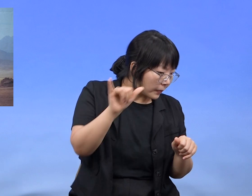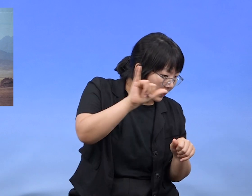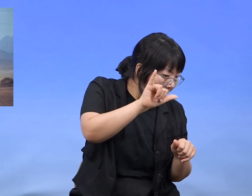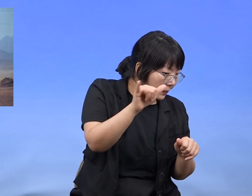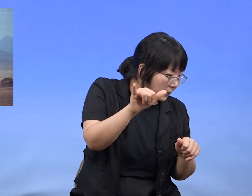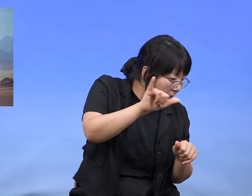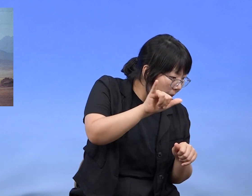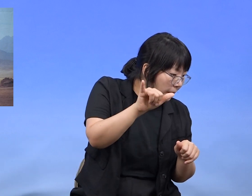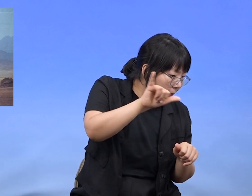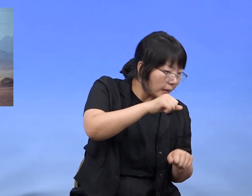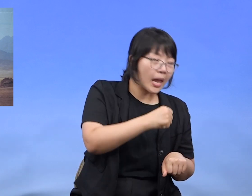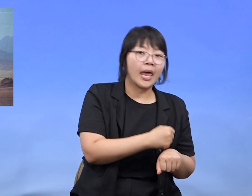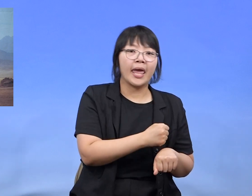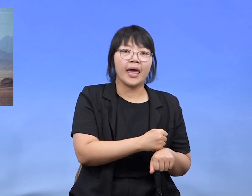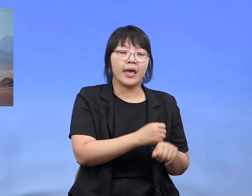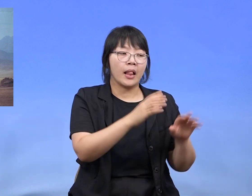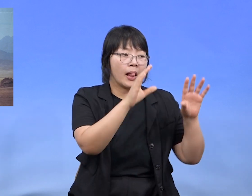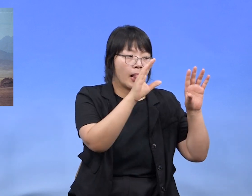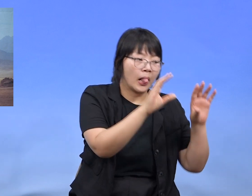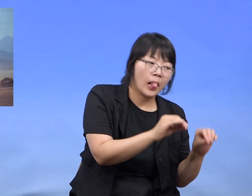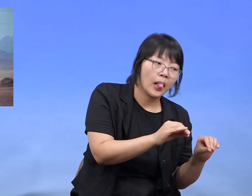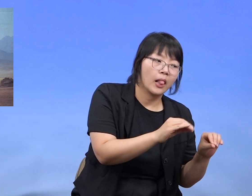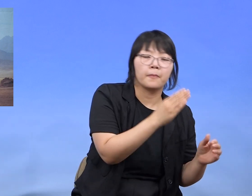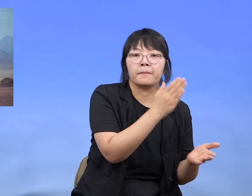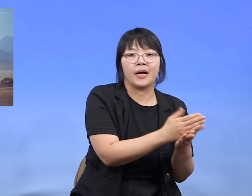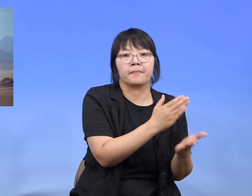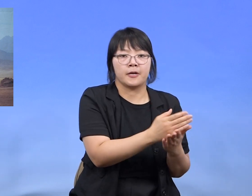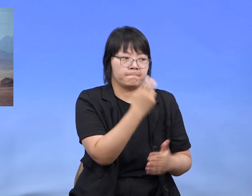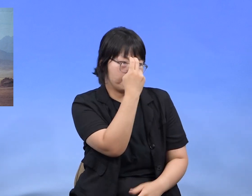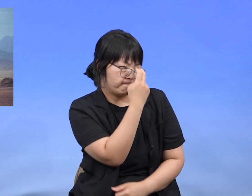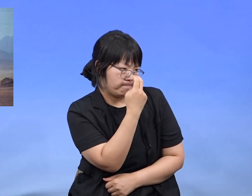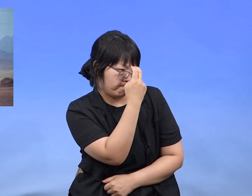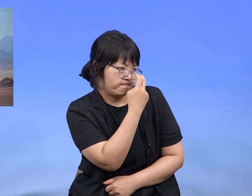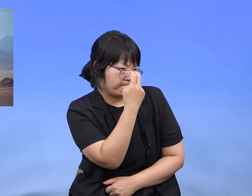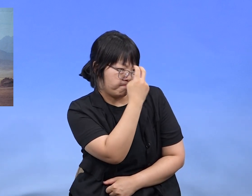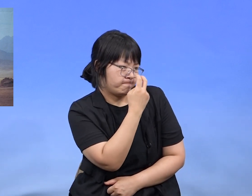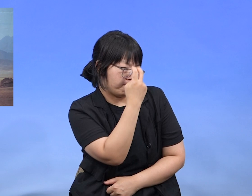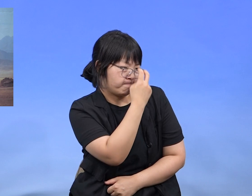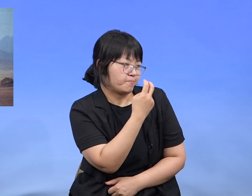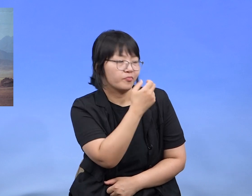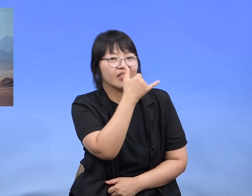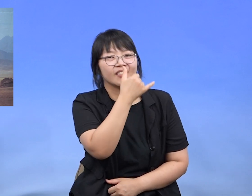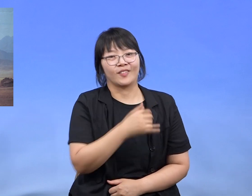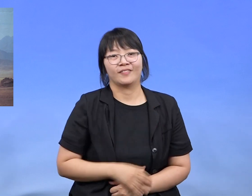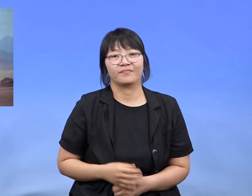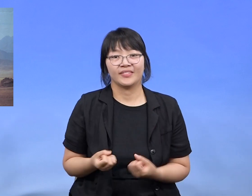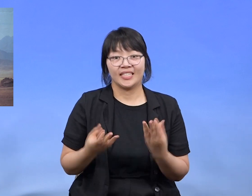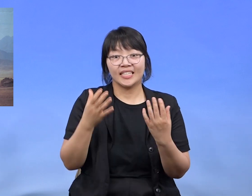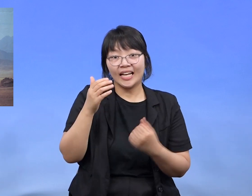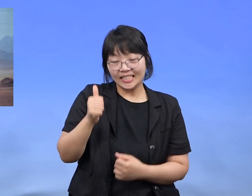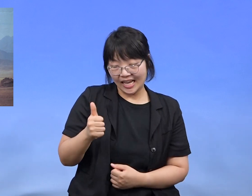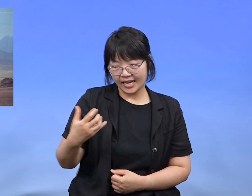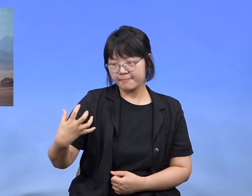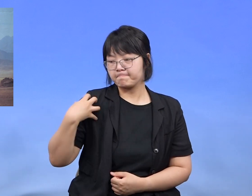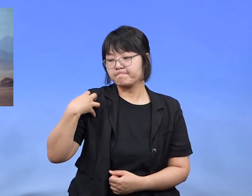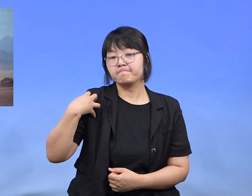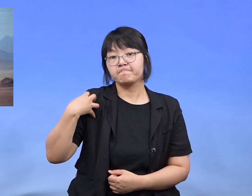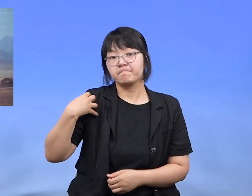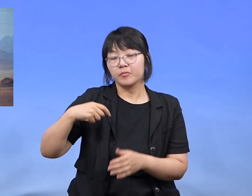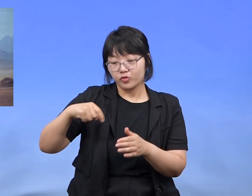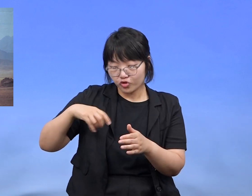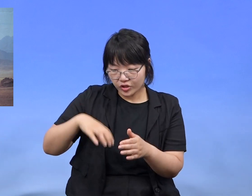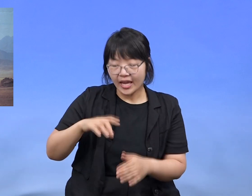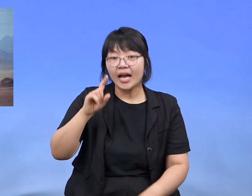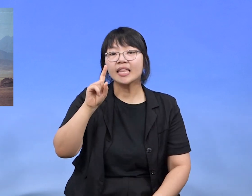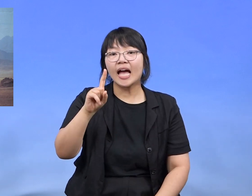할 책임을 수행했던 것입니다. 그러니까 제사장들의 중요한 책임 중에 하나가 금촛대에